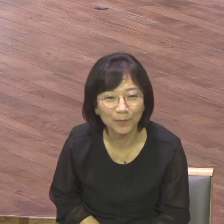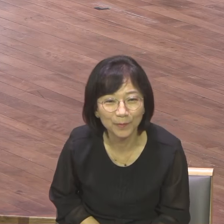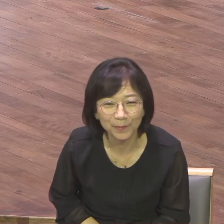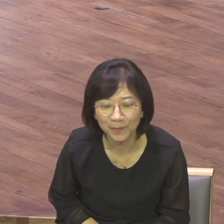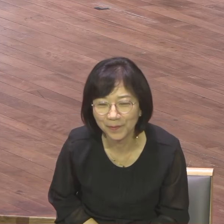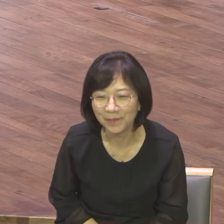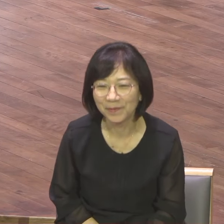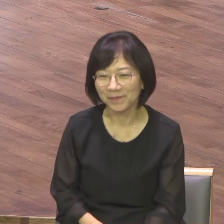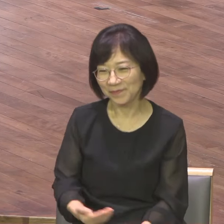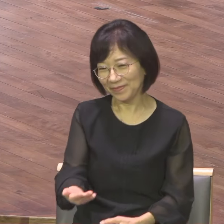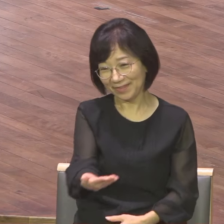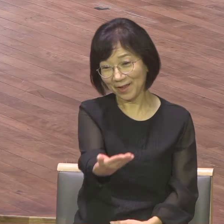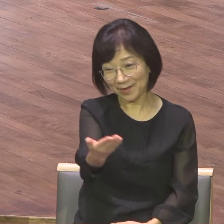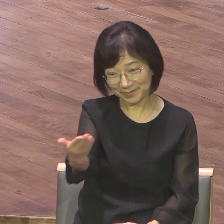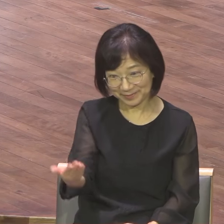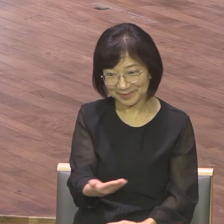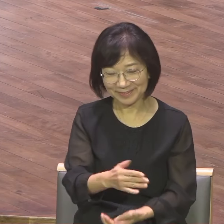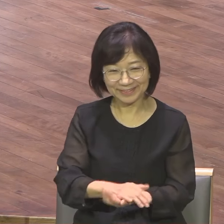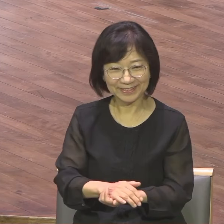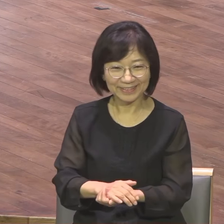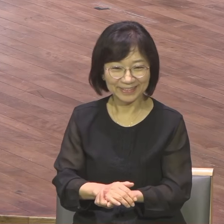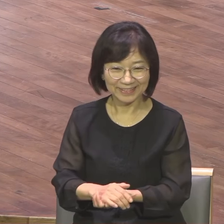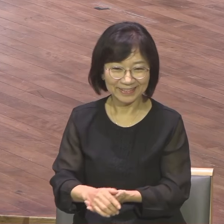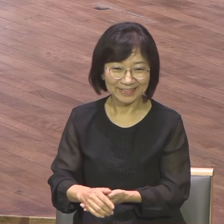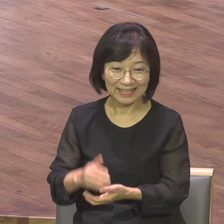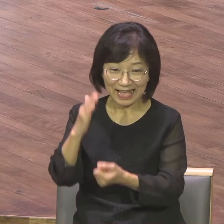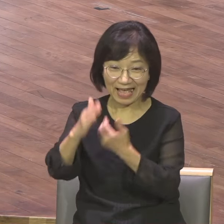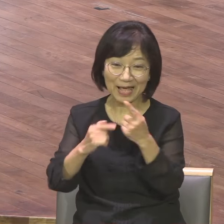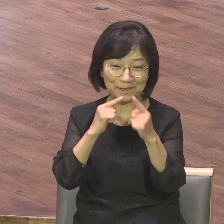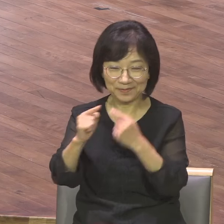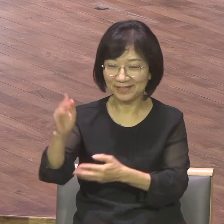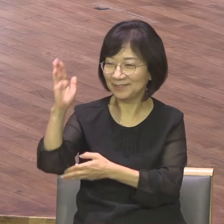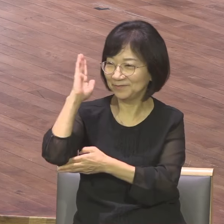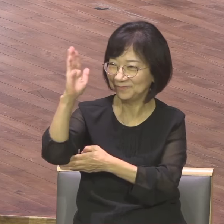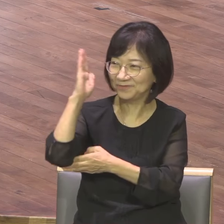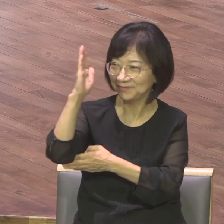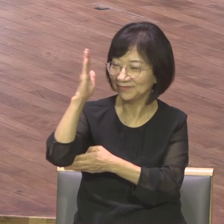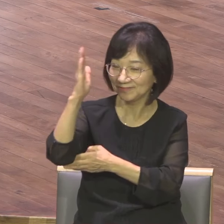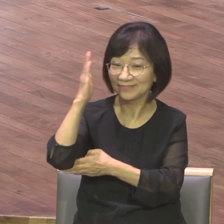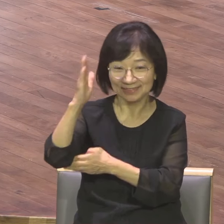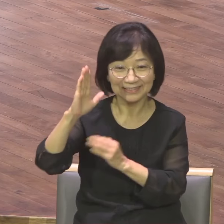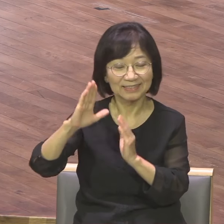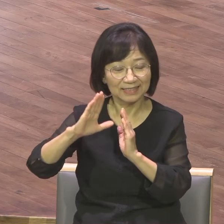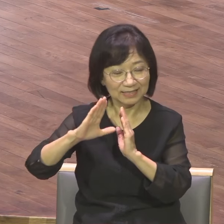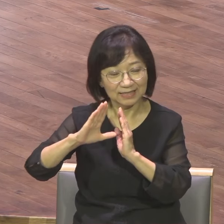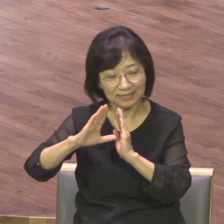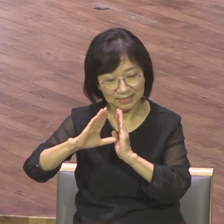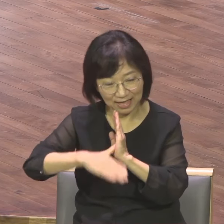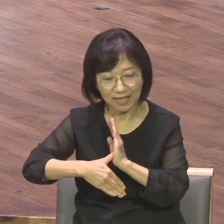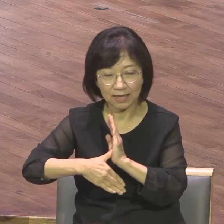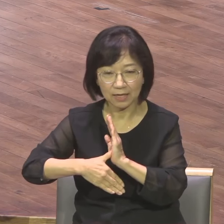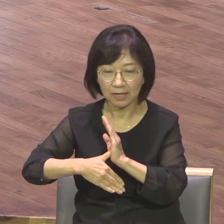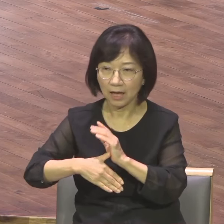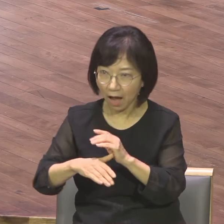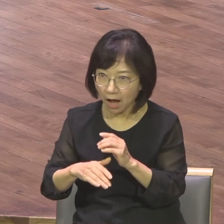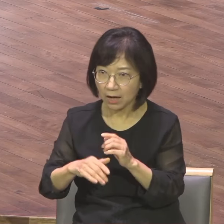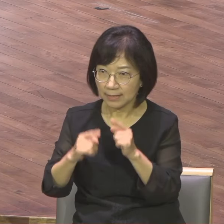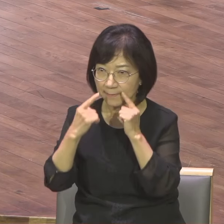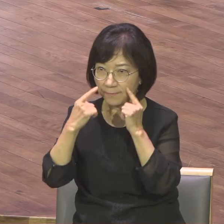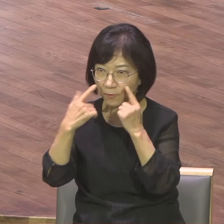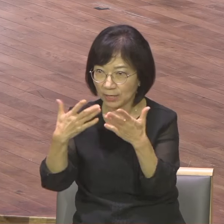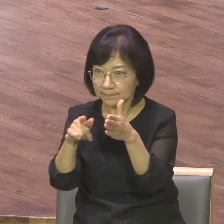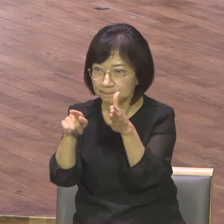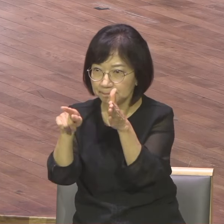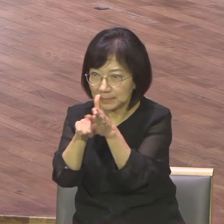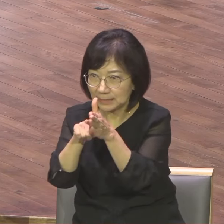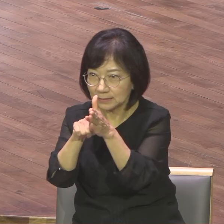우리 형제 모두 성도들, 강단에서 선포되는 하나님 말씀을 분명히 믿고 뿌리내리시